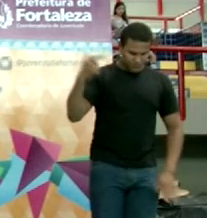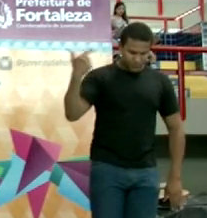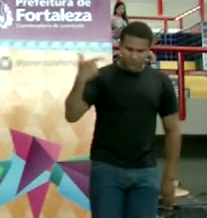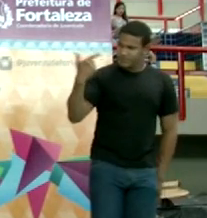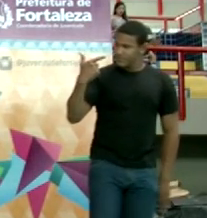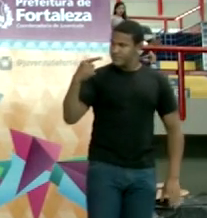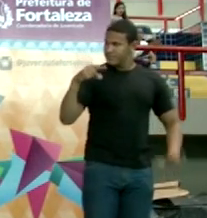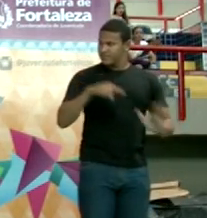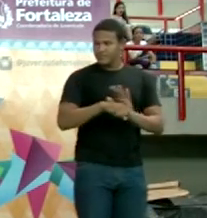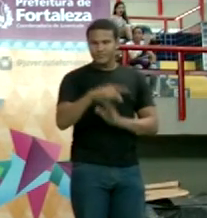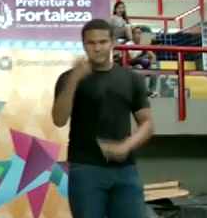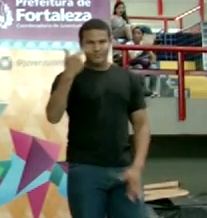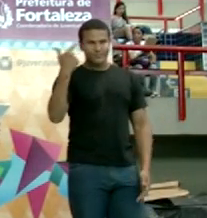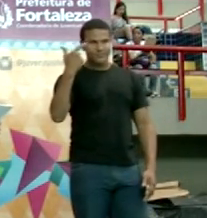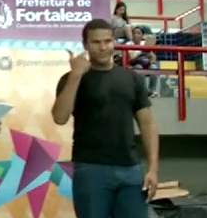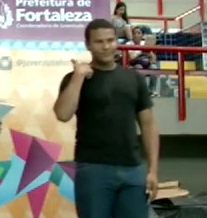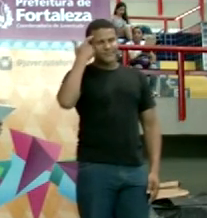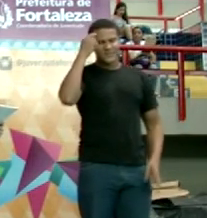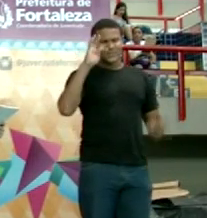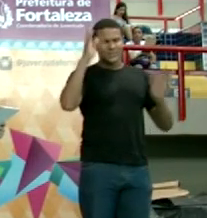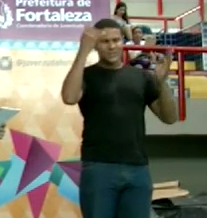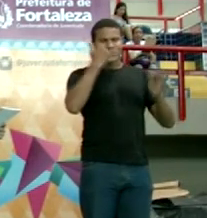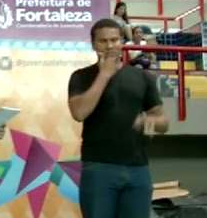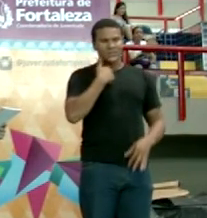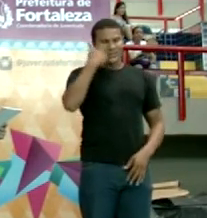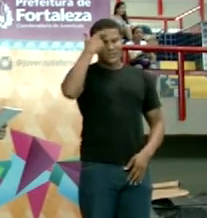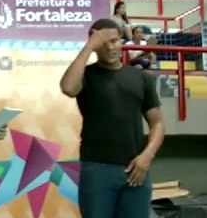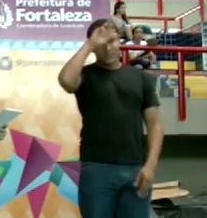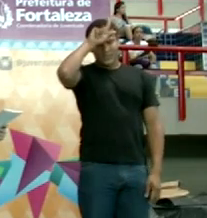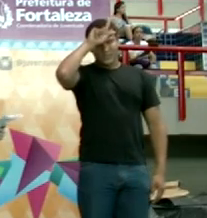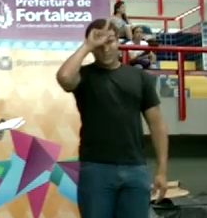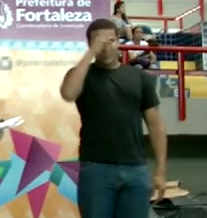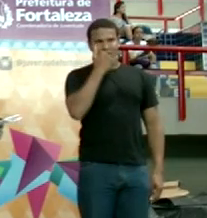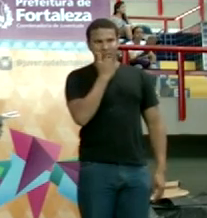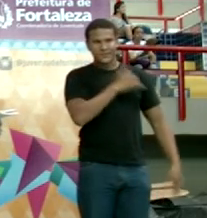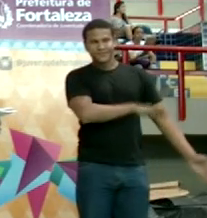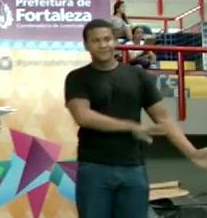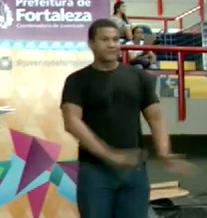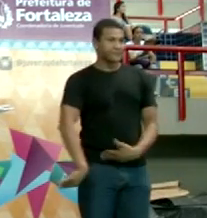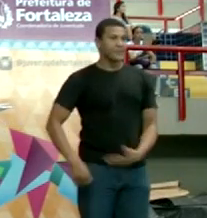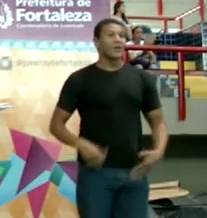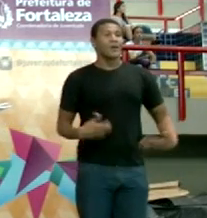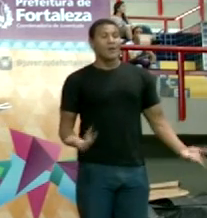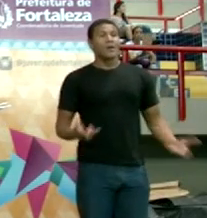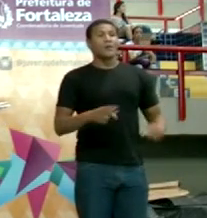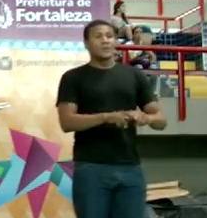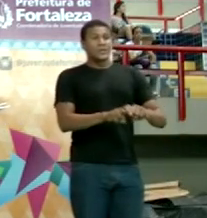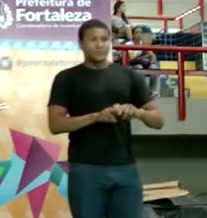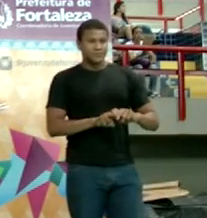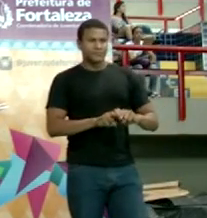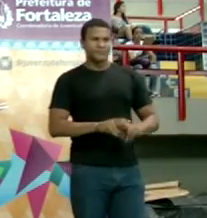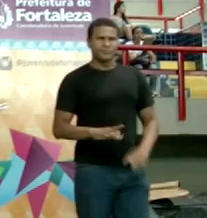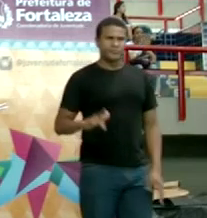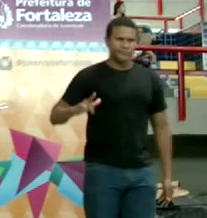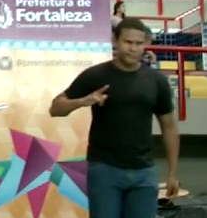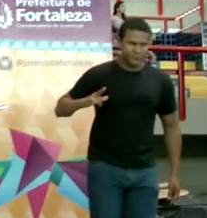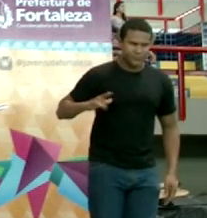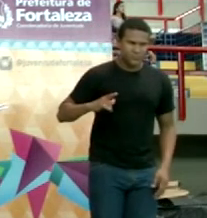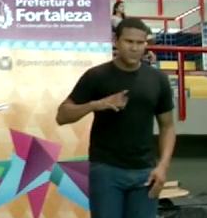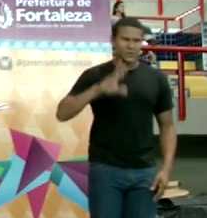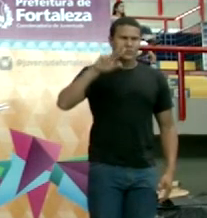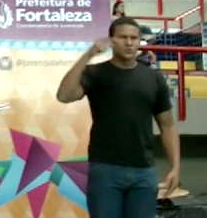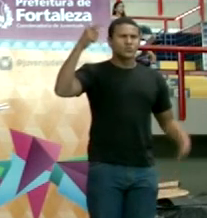Meu conhecimento em tecnologia é sensacional. Bora. Sobre a afirmação de que o partido que